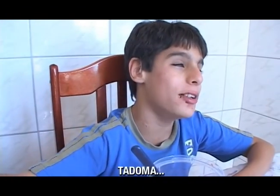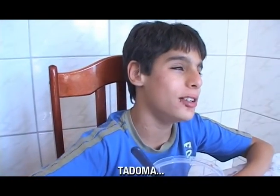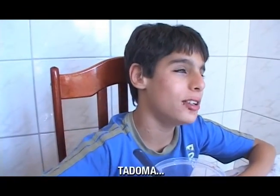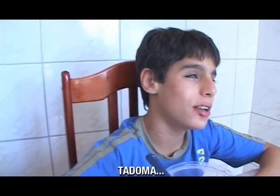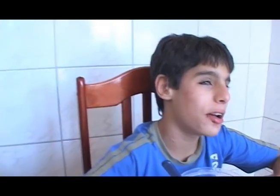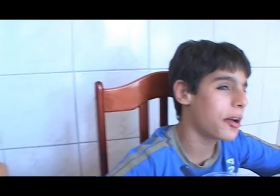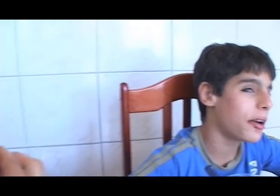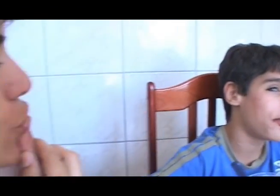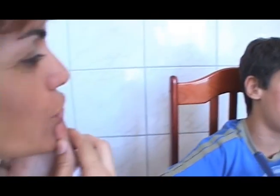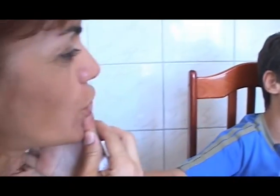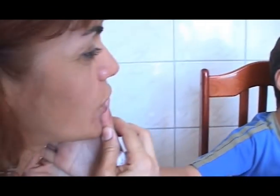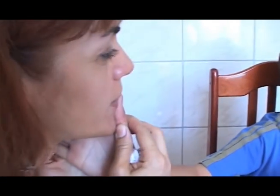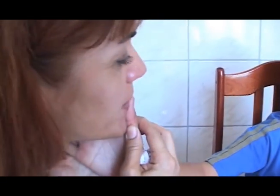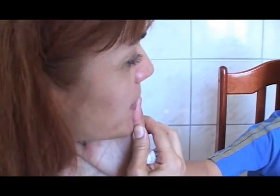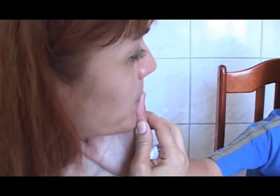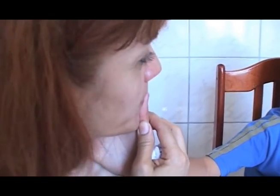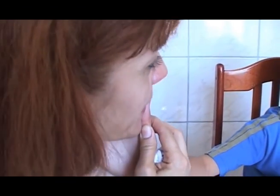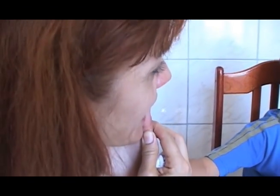tadoma,